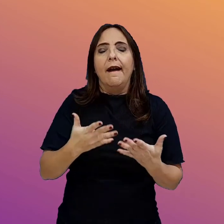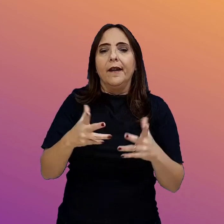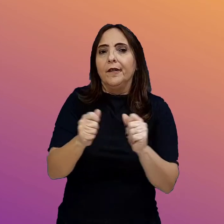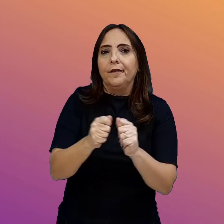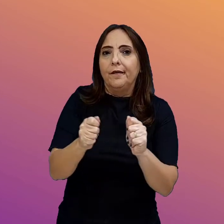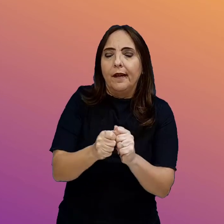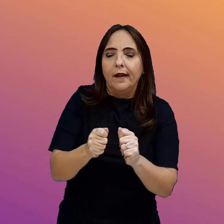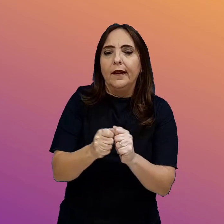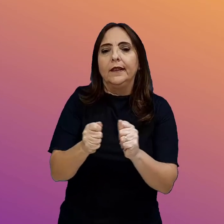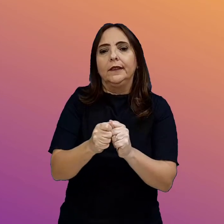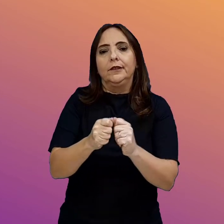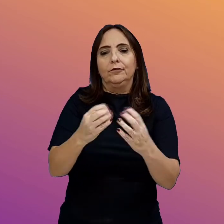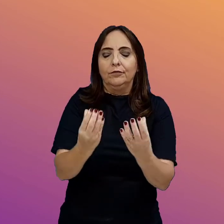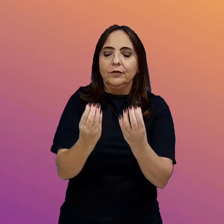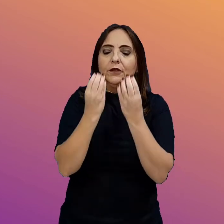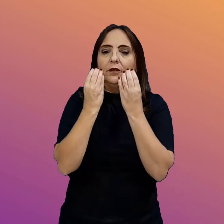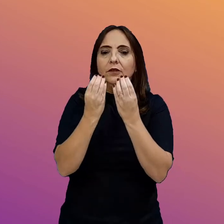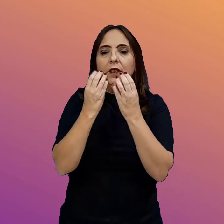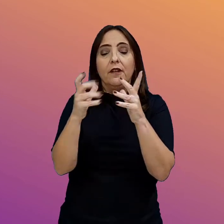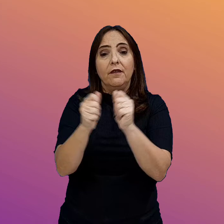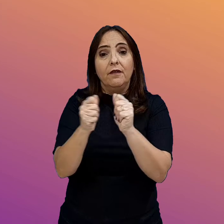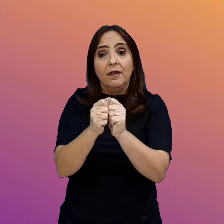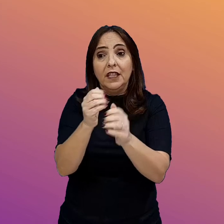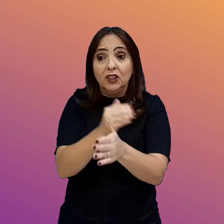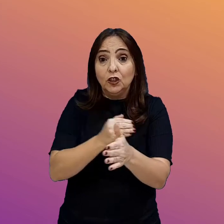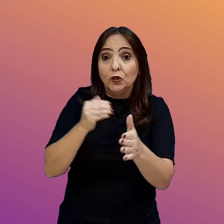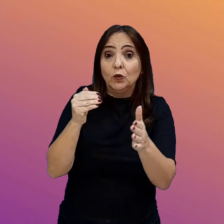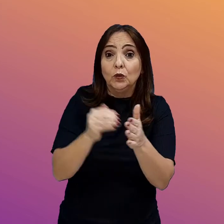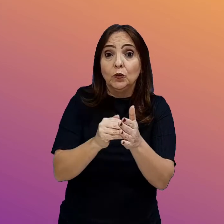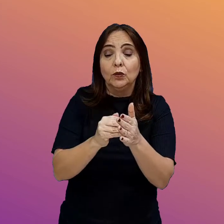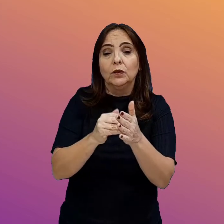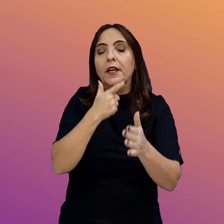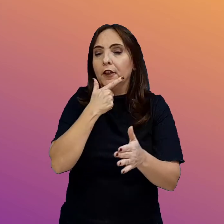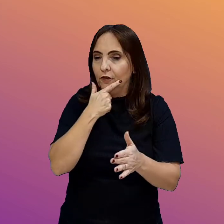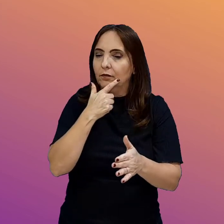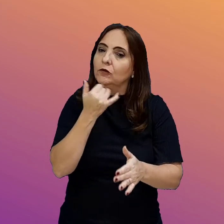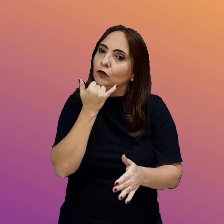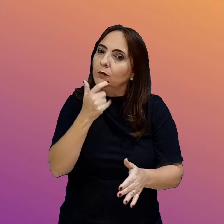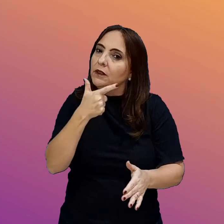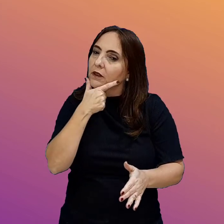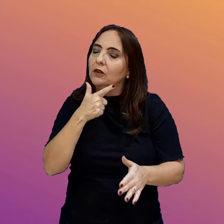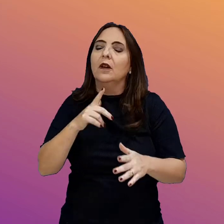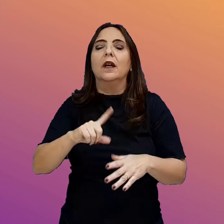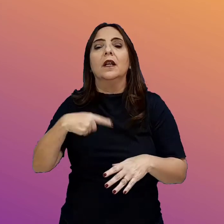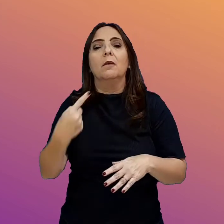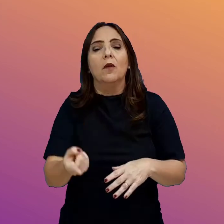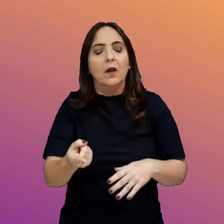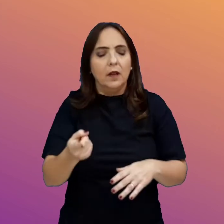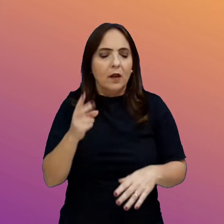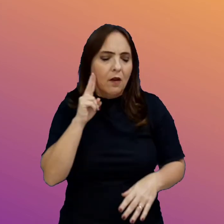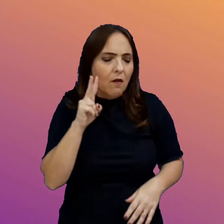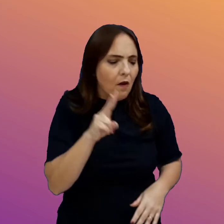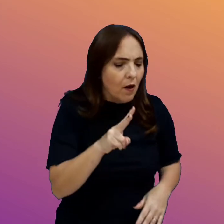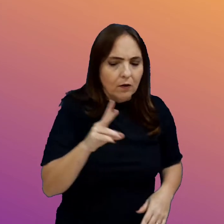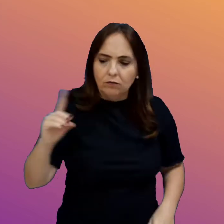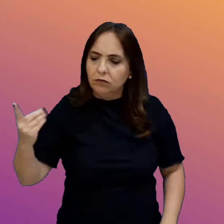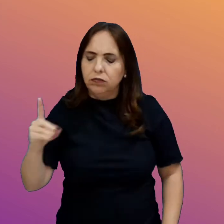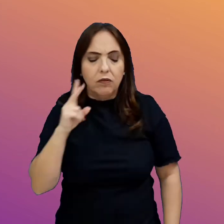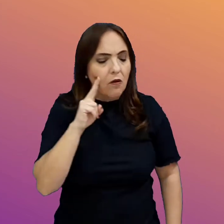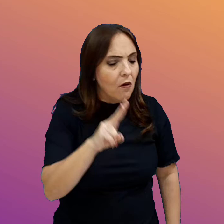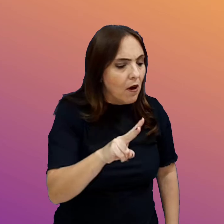Beleza, fez tudo como foi treinado para fazer, mas quando ele sai da bancada, eu fico observando. Deixou sujeira na